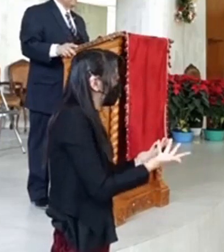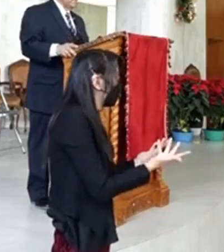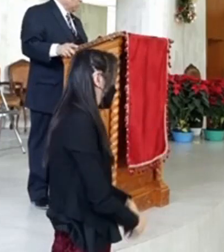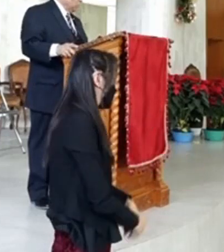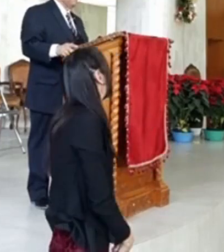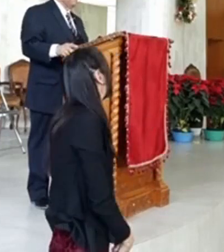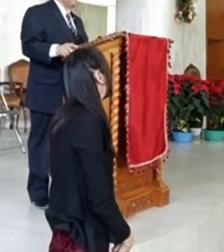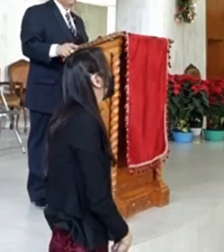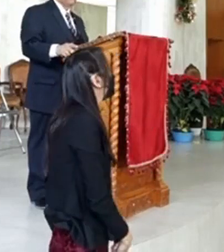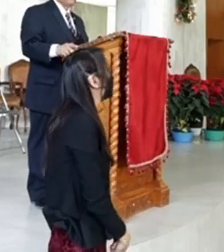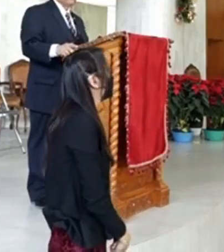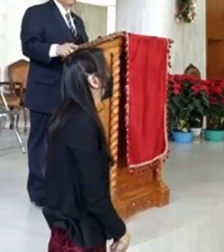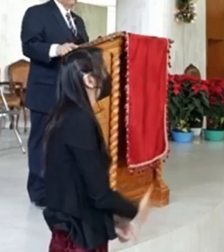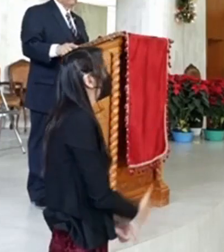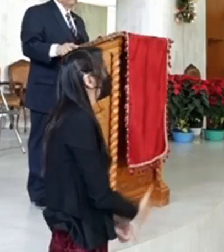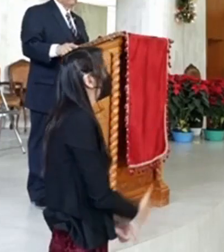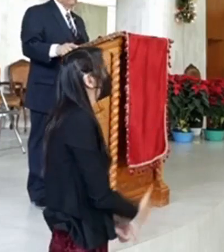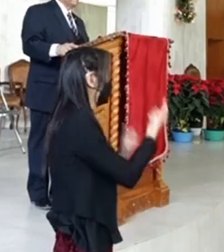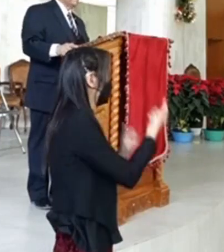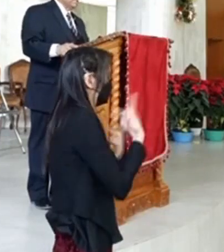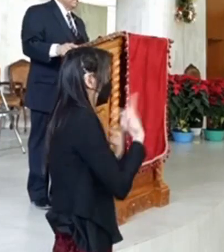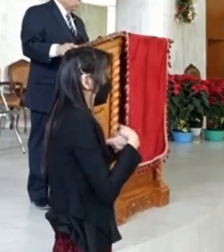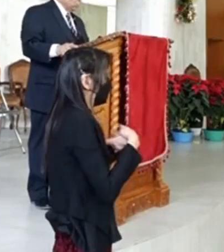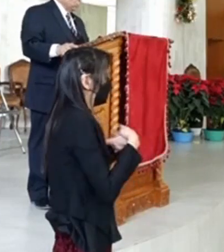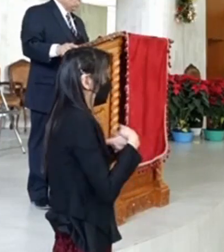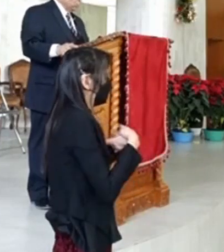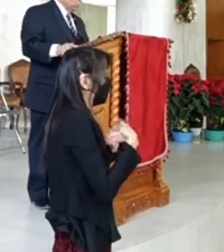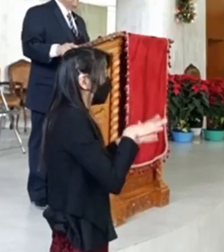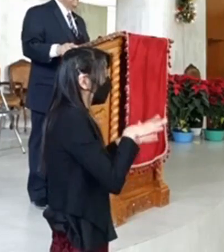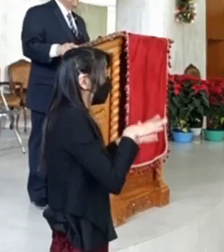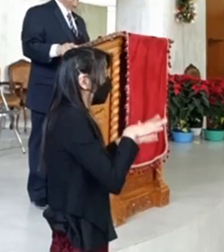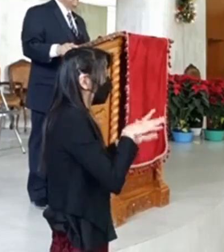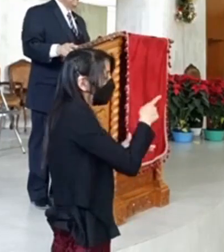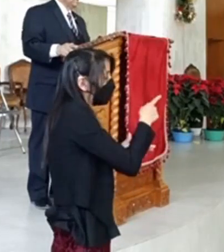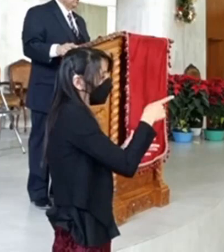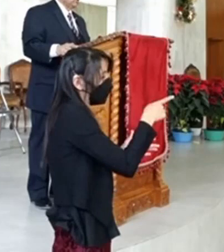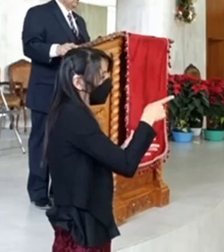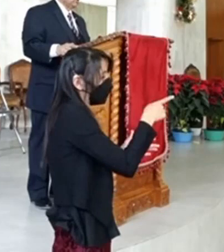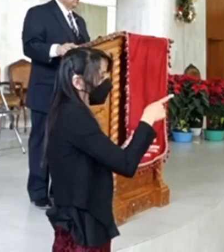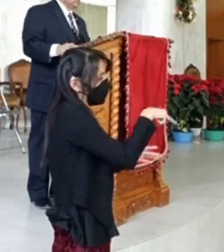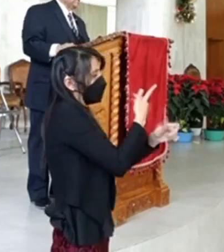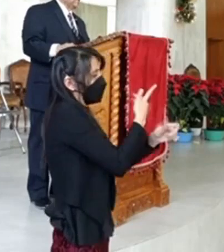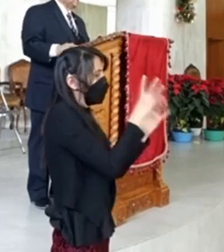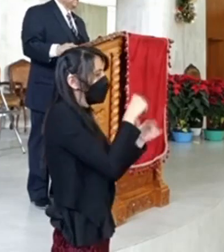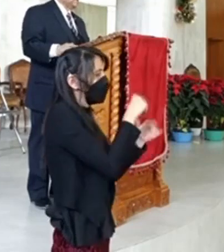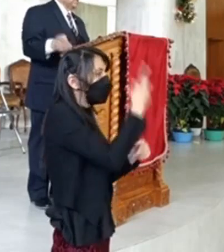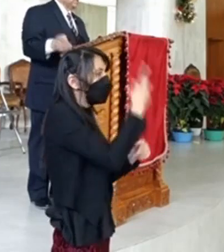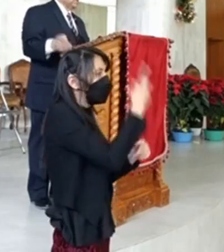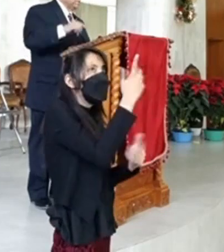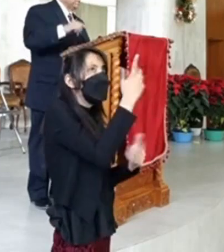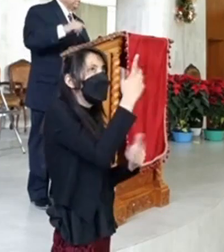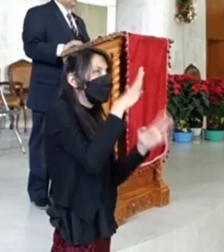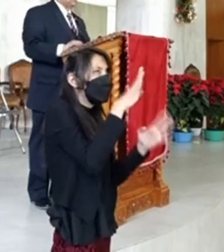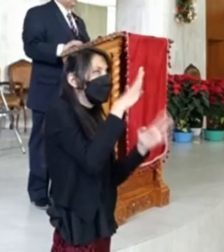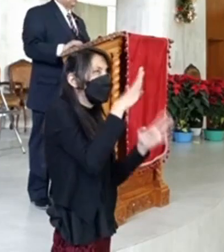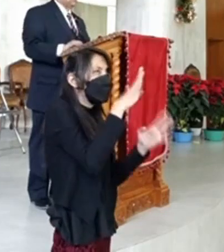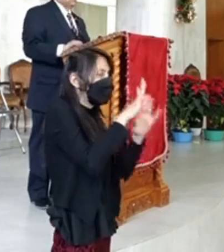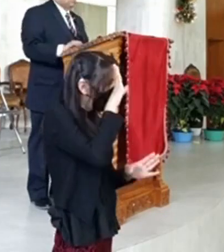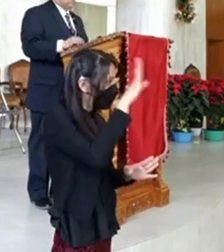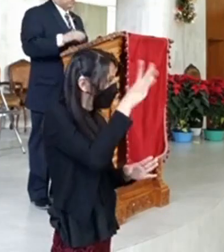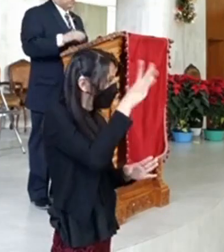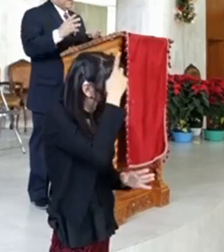Muchos creyentes inclusive ponen en entredicho la autoridad civil. No hay autoridad sino la que viene de